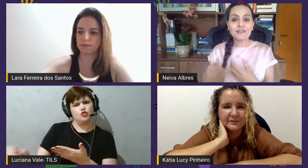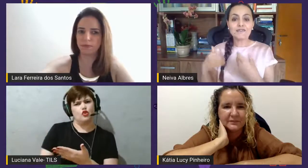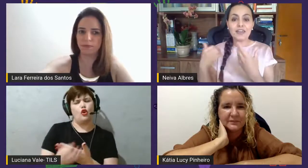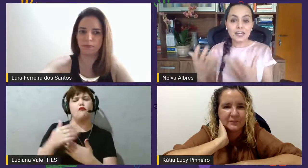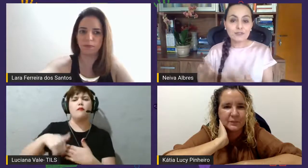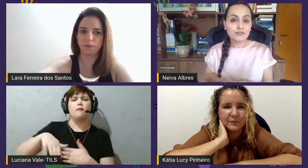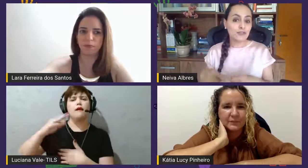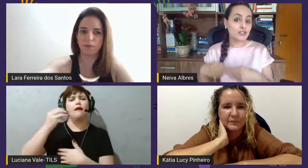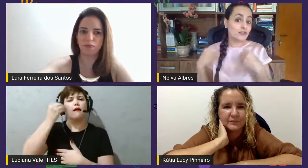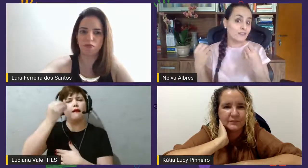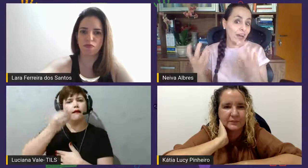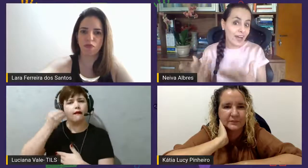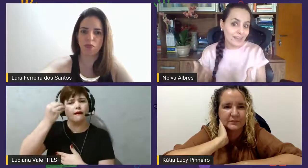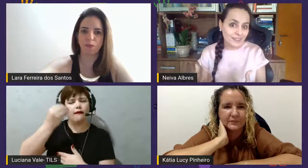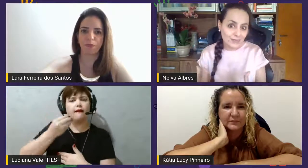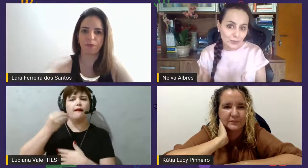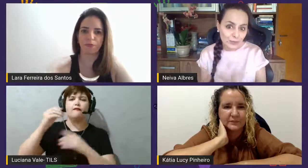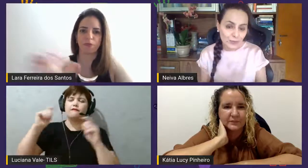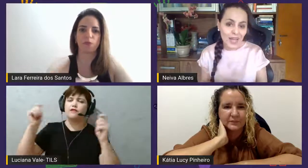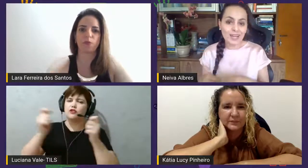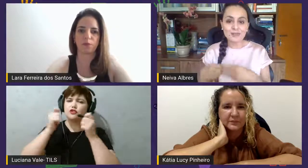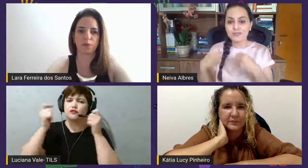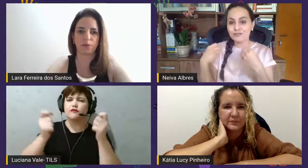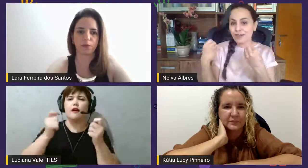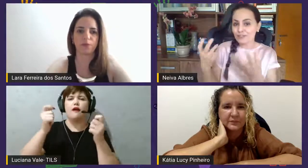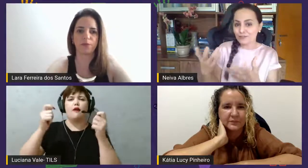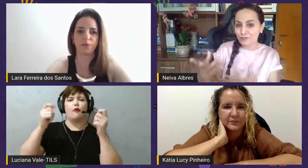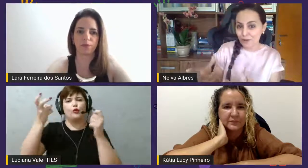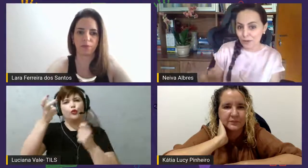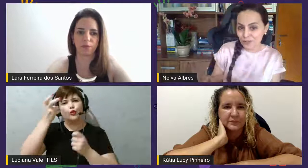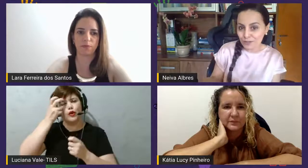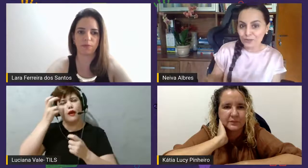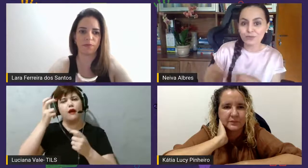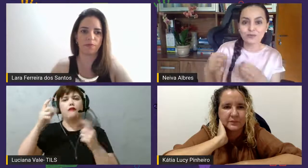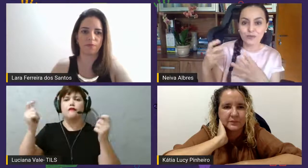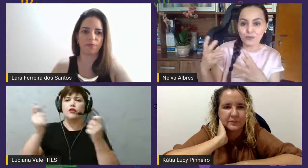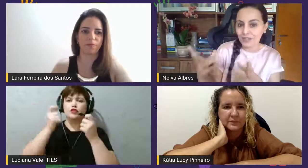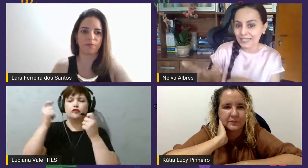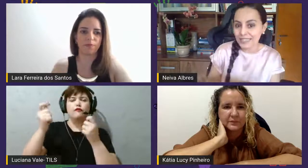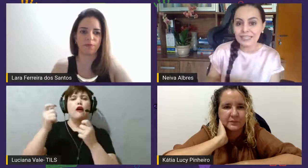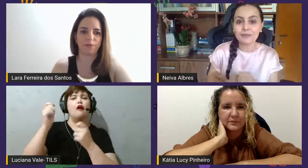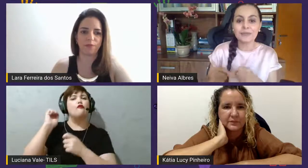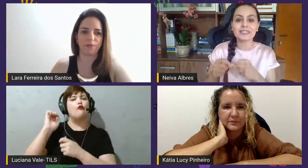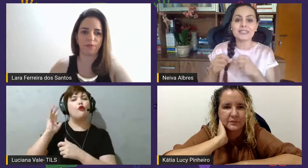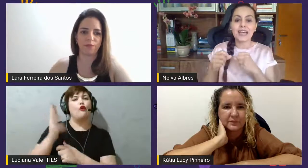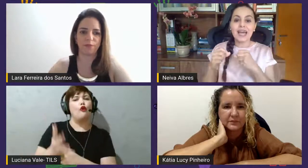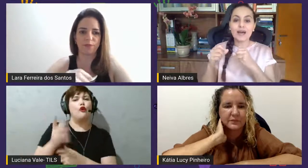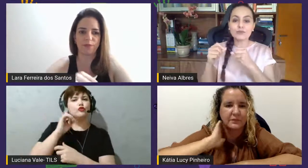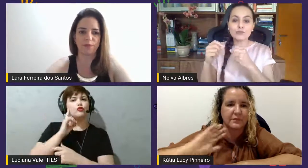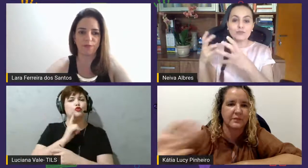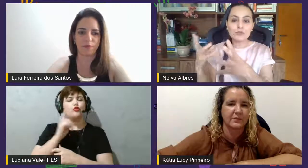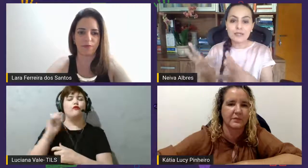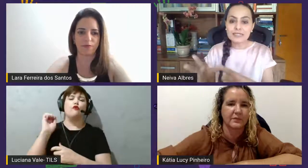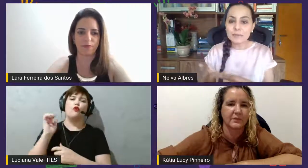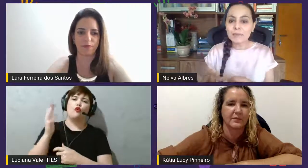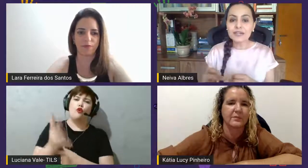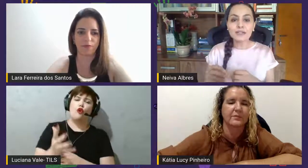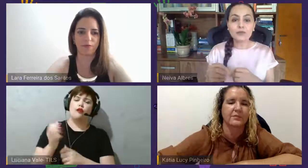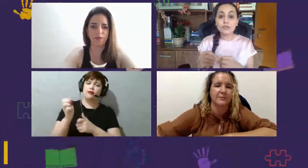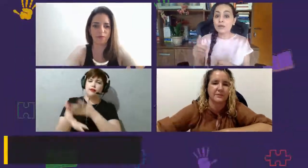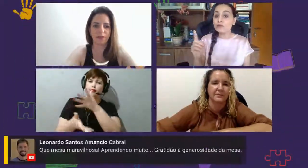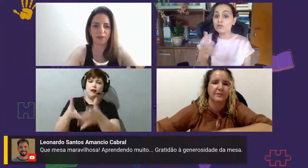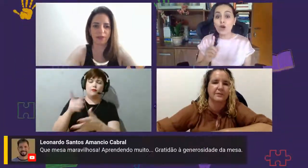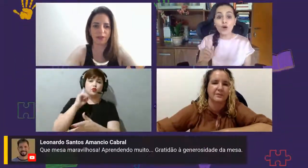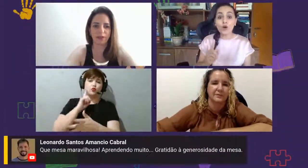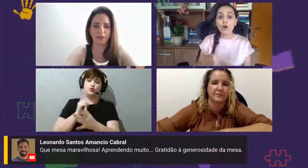vivência, eventos, festivais culturais, festivais de folclore surdo, folclore em Libras, os surdos